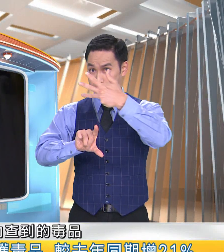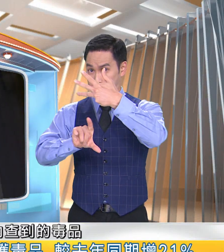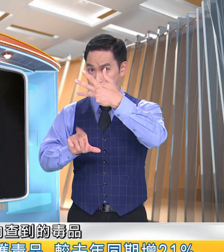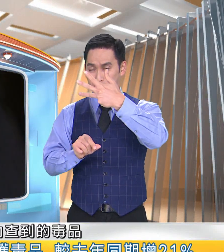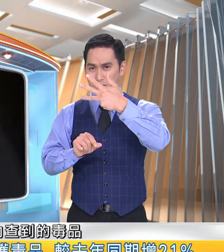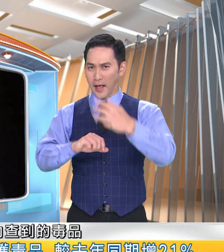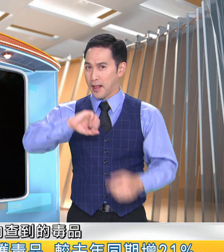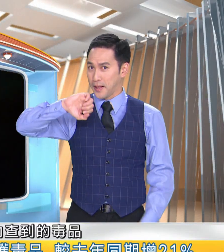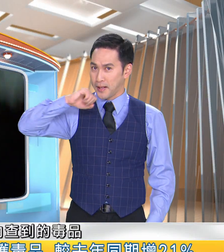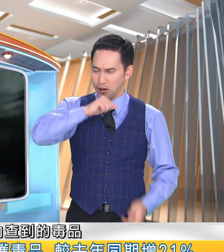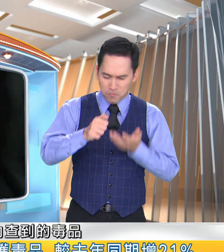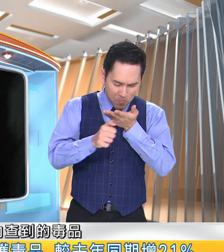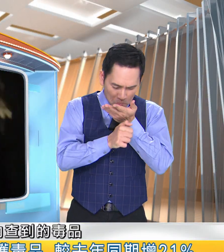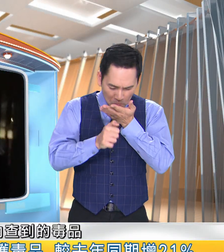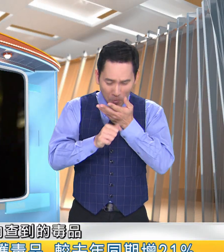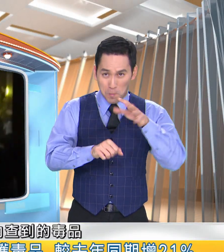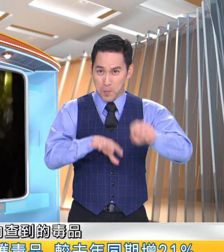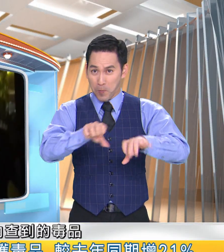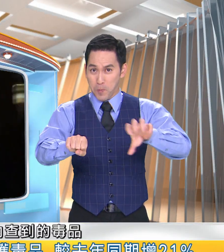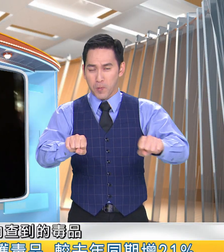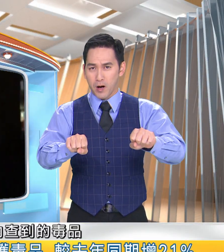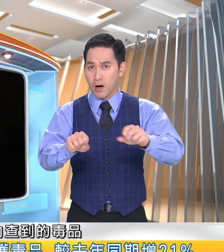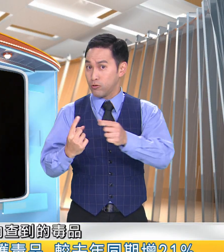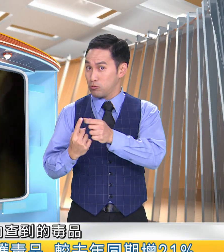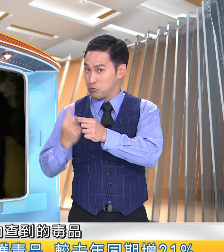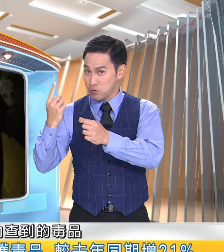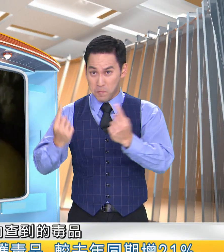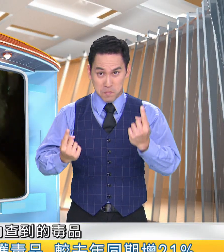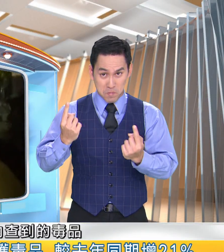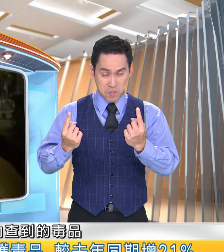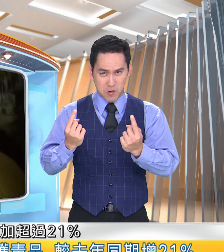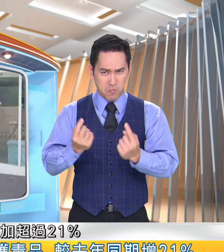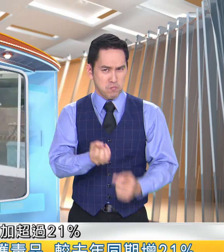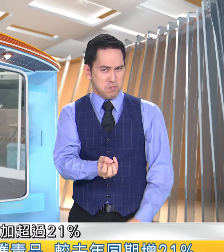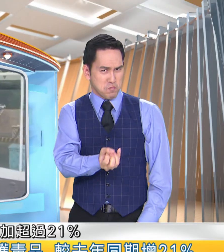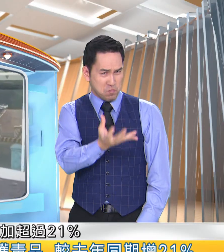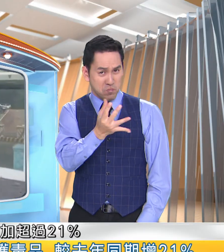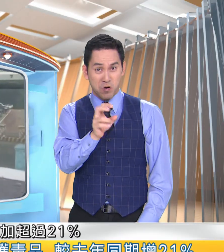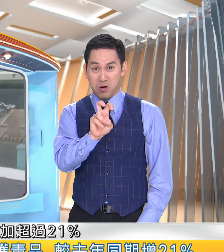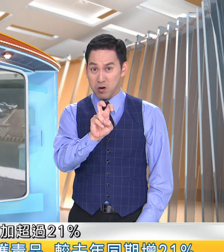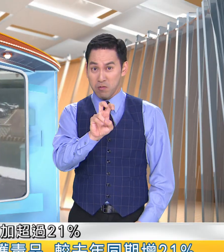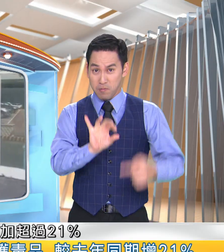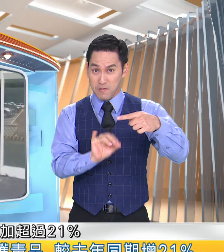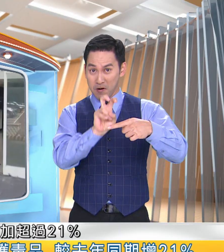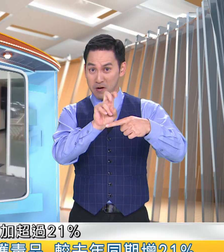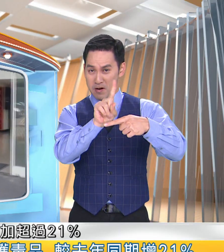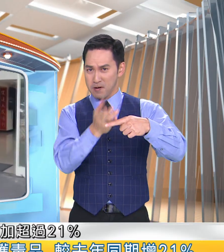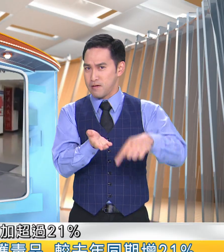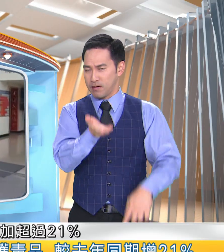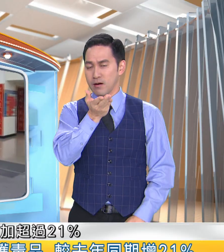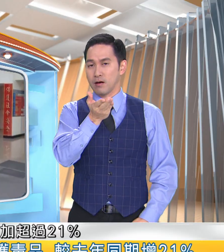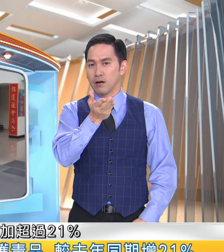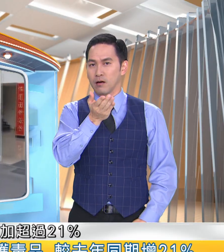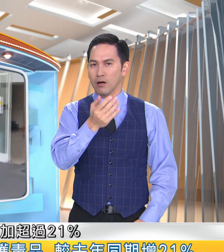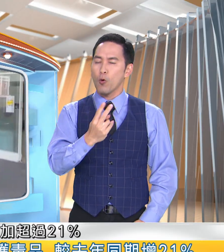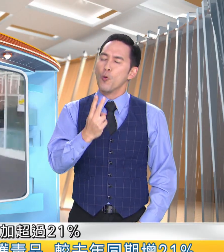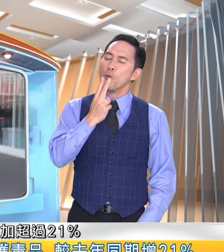今年一到八月，国内查到的毒品相较去年同期增加超过